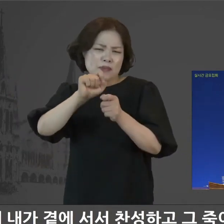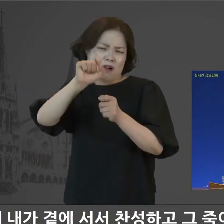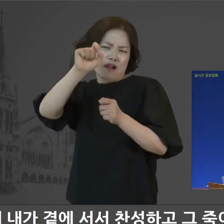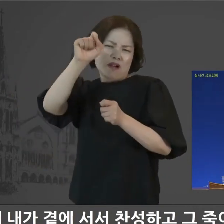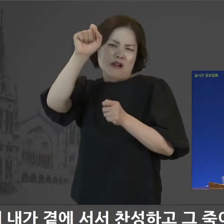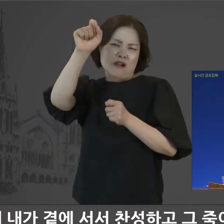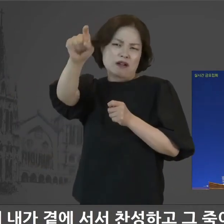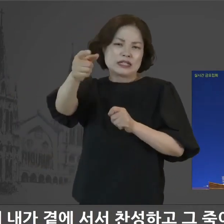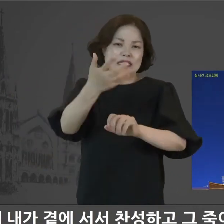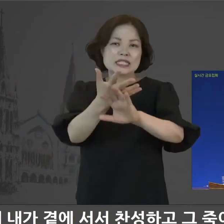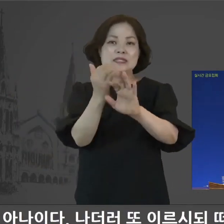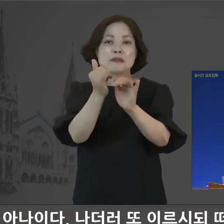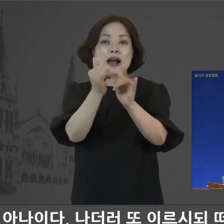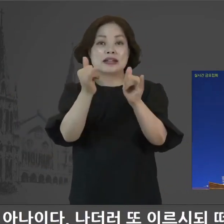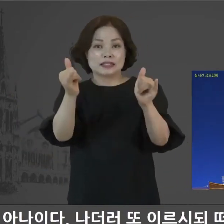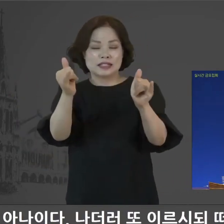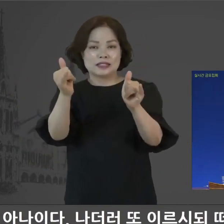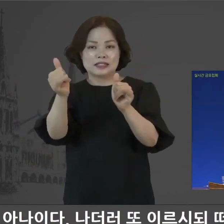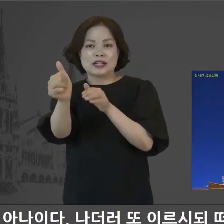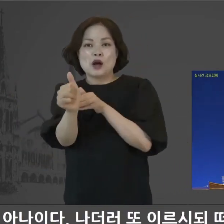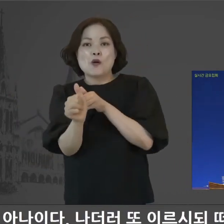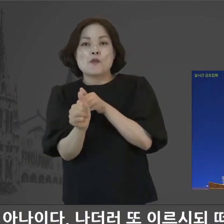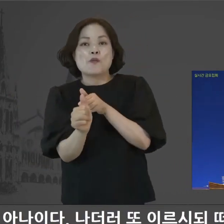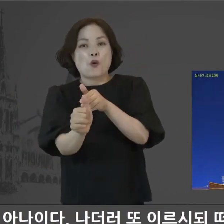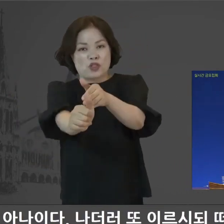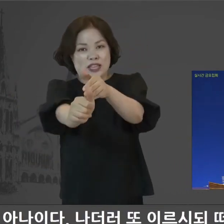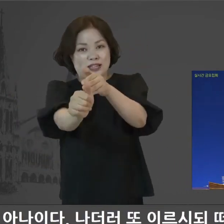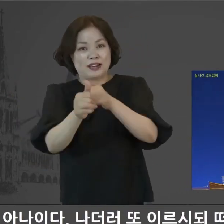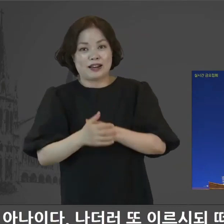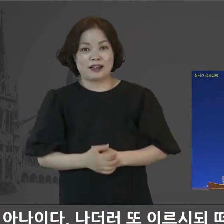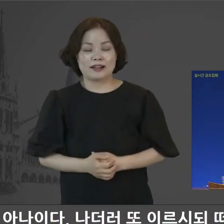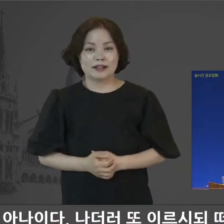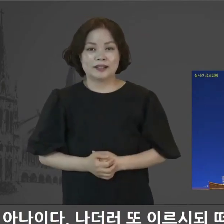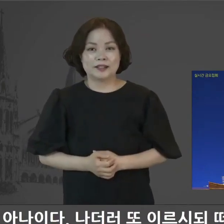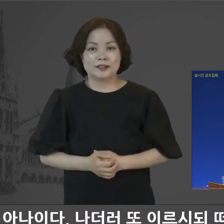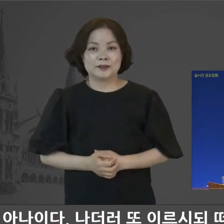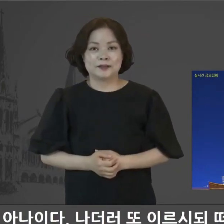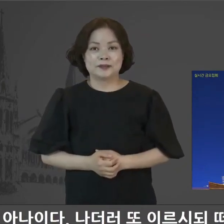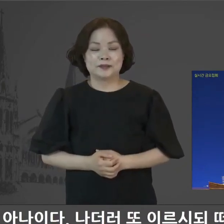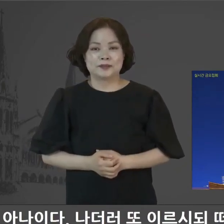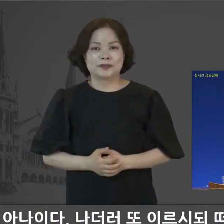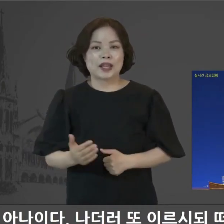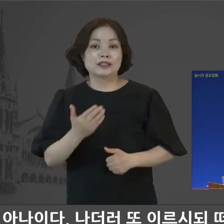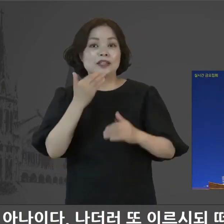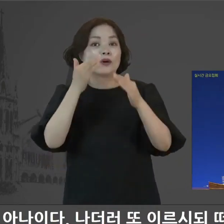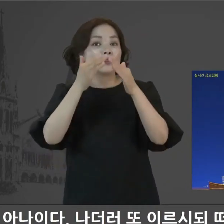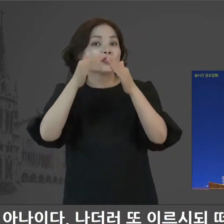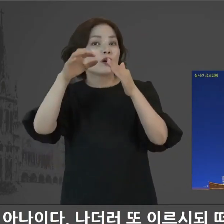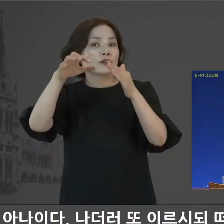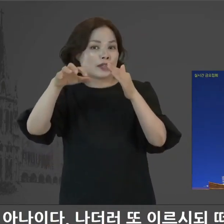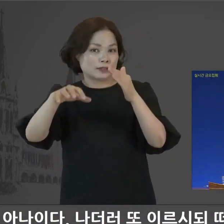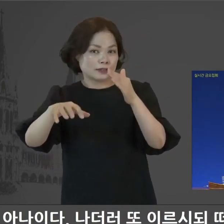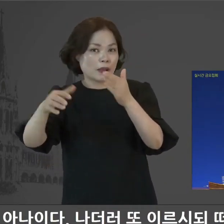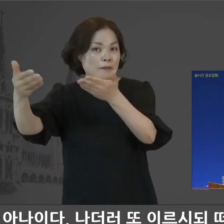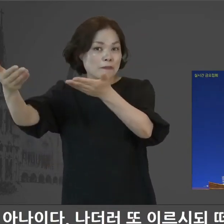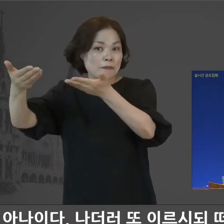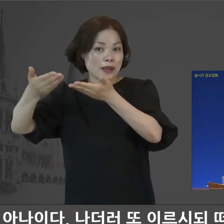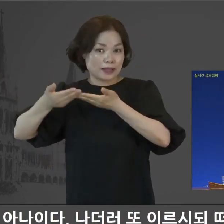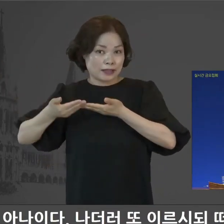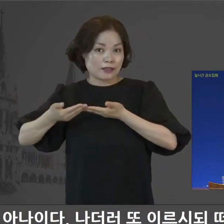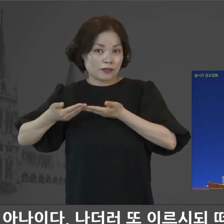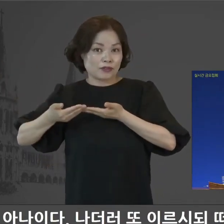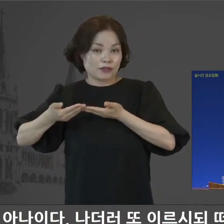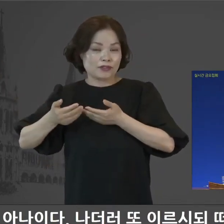멀리 이방인에게로 보내리라. 이렇게 이건 성전에서 받았던 이제